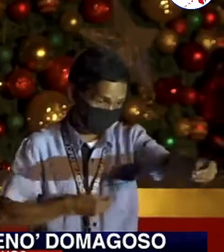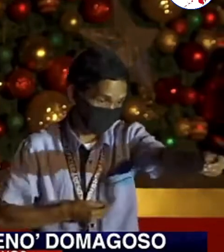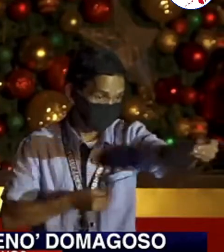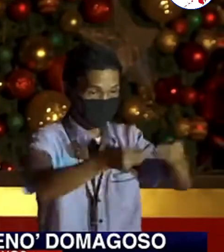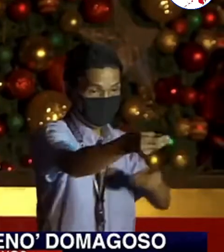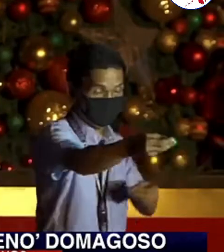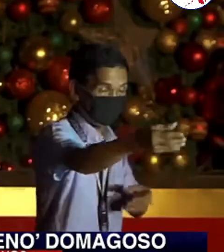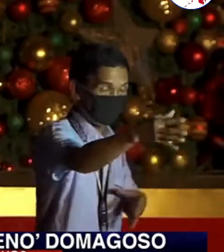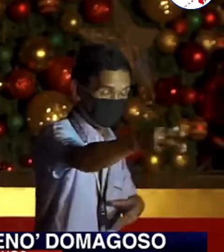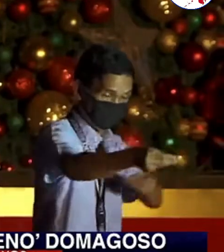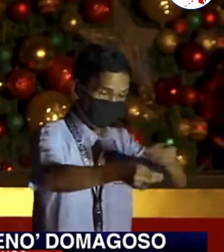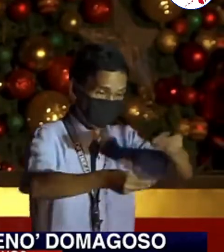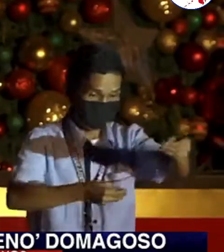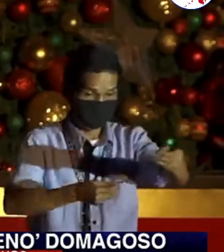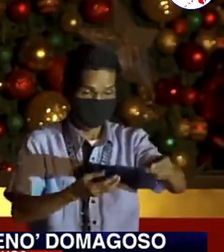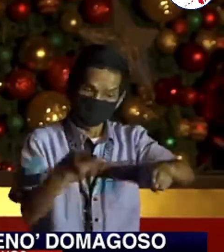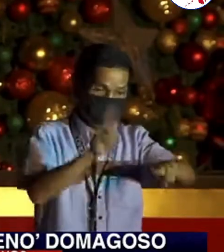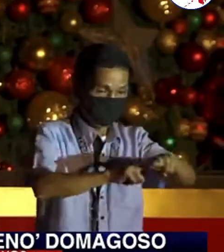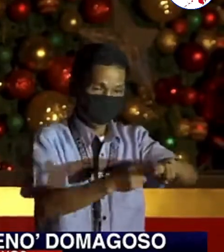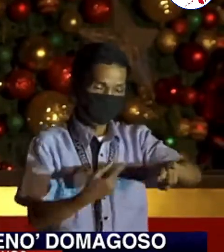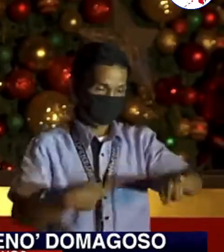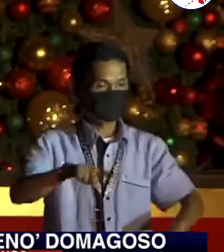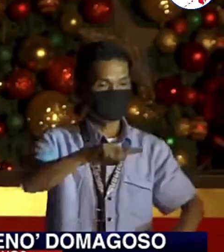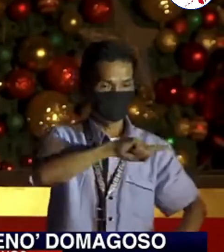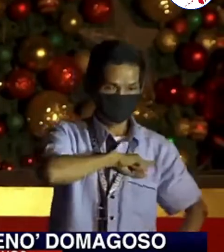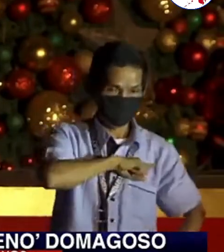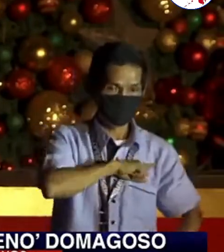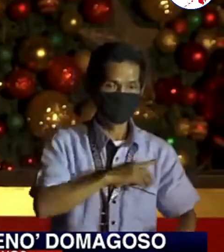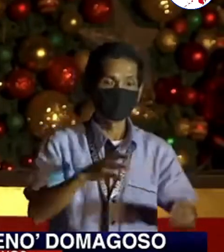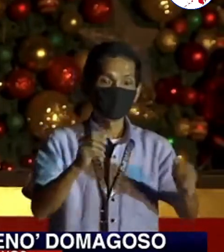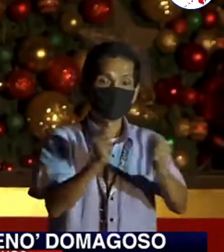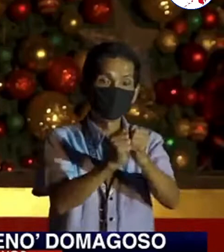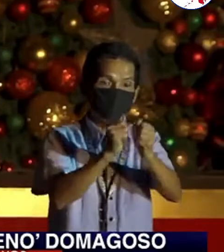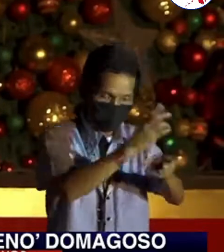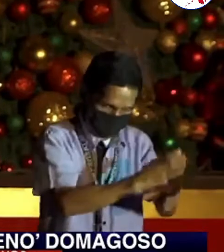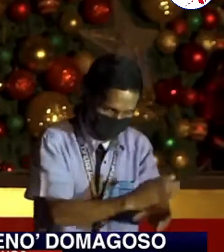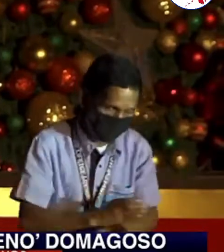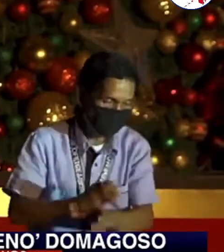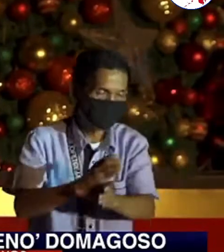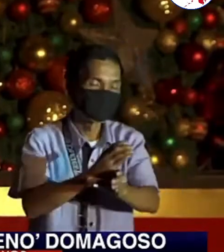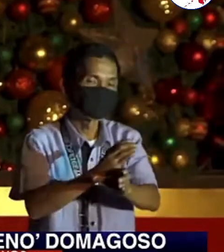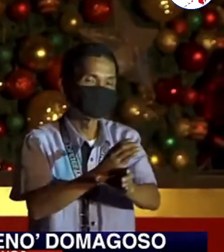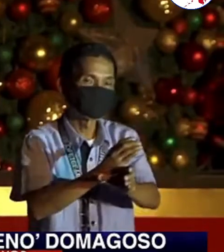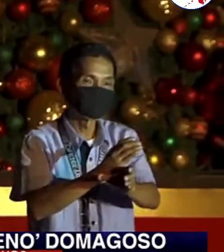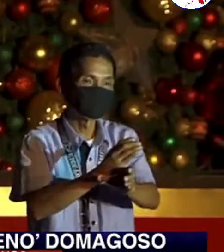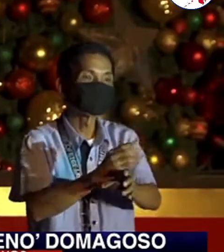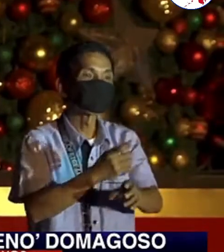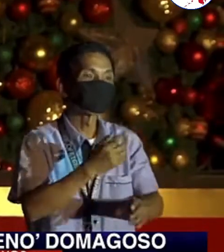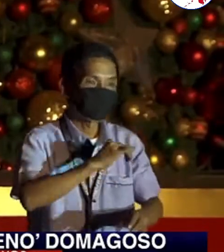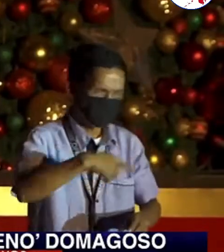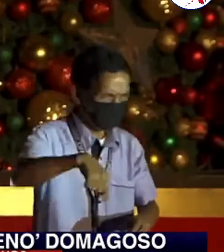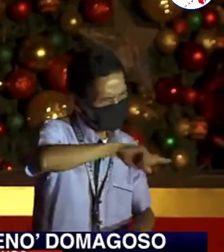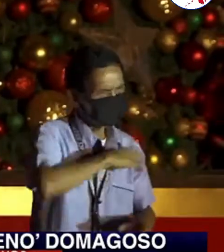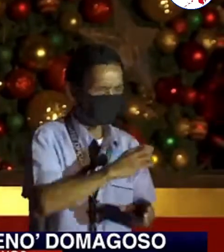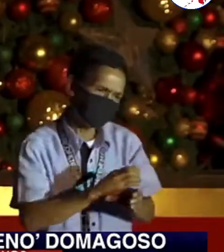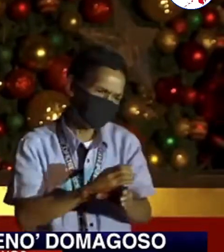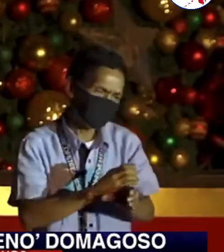Pagbibigayan, dagdagan na lang natin pagmamalasakitan. Pagmalasakit tayo sa